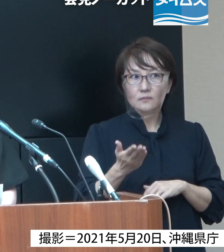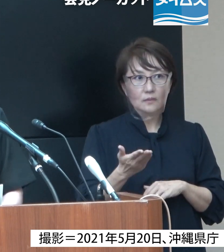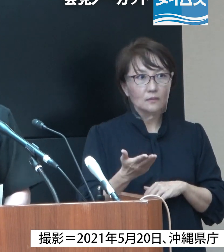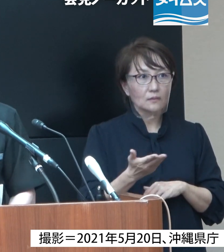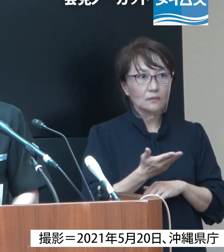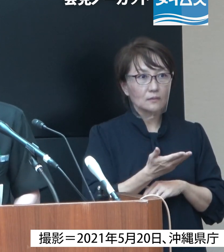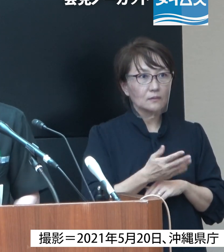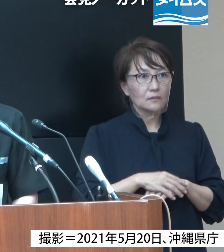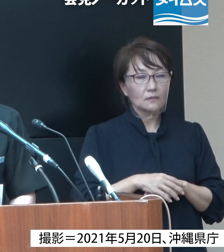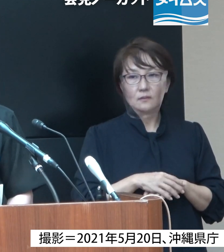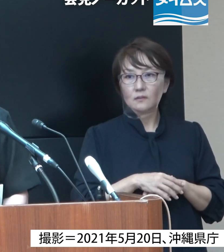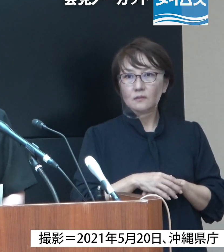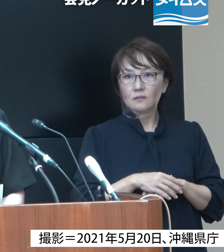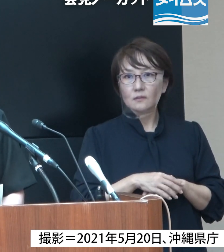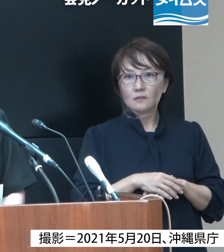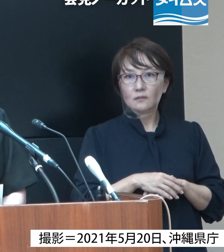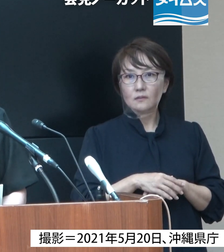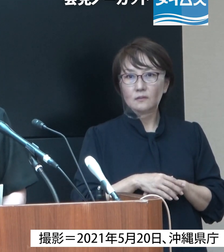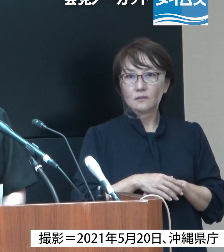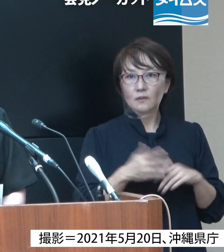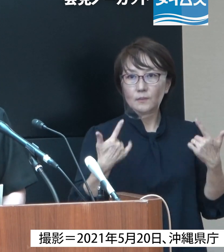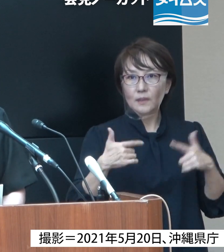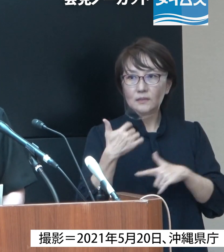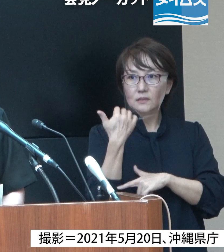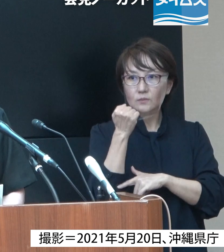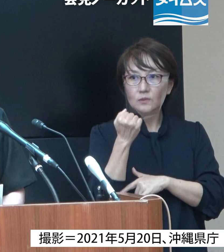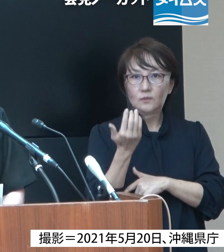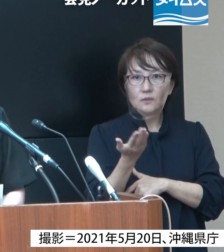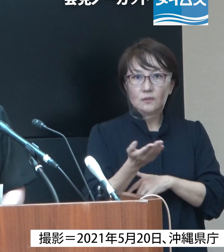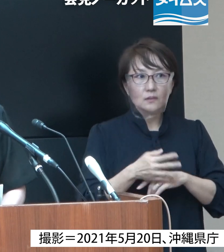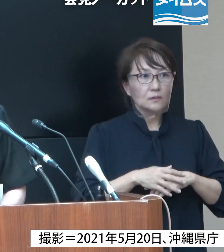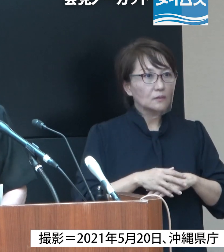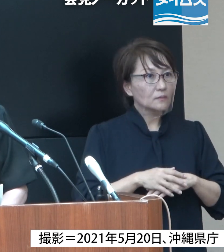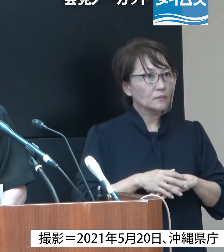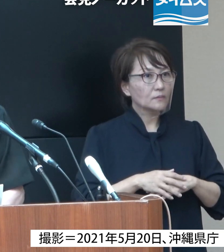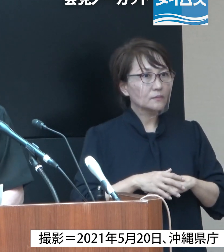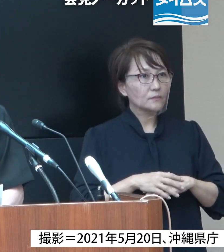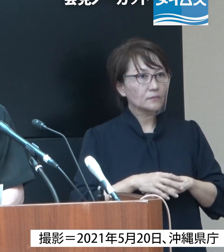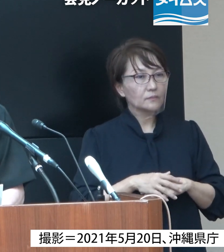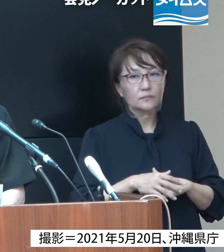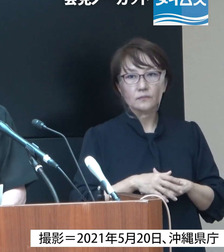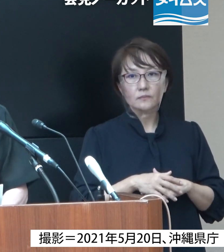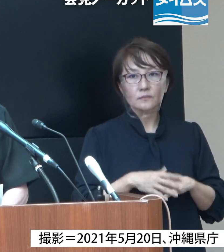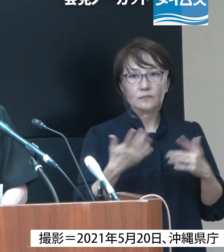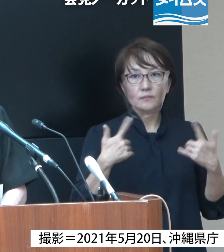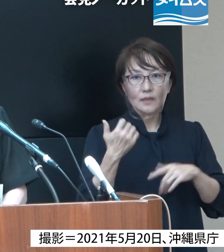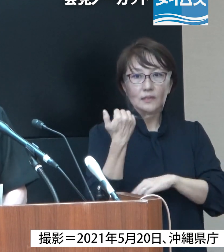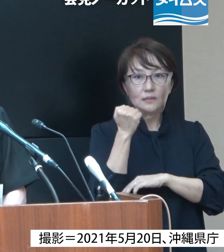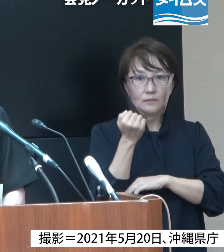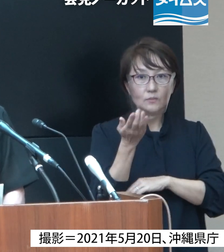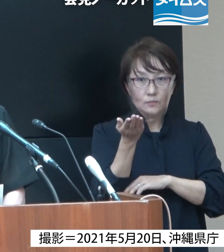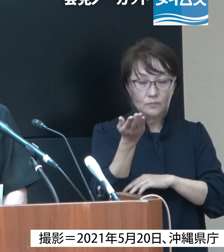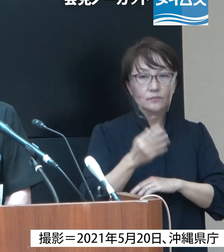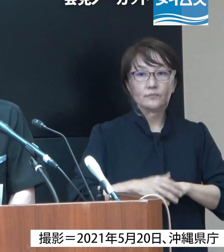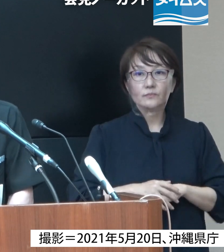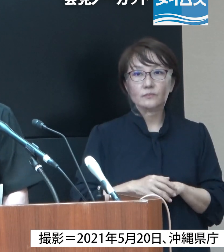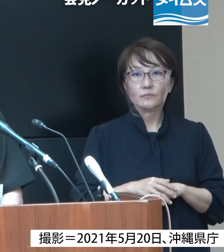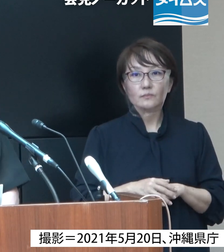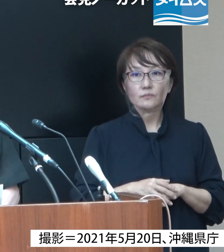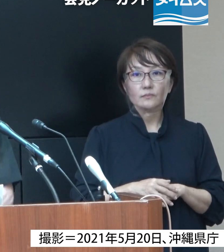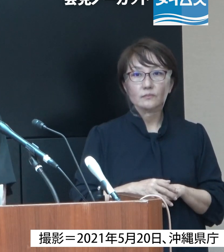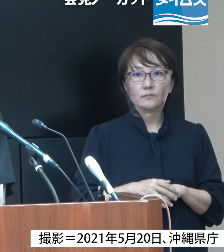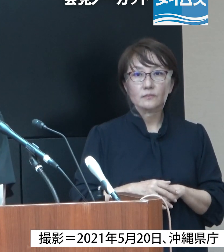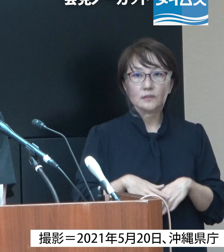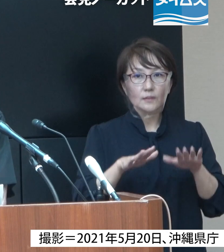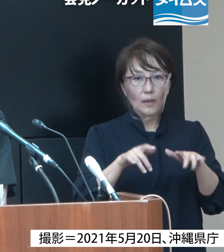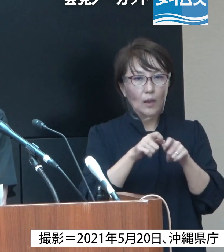毎日新聞さんお願いします。 毎日新聞の遠藤です。はい、お願いします。